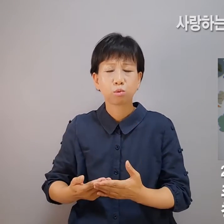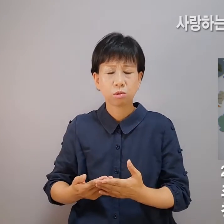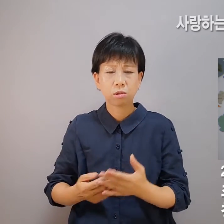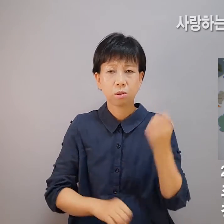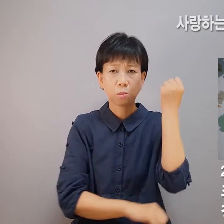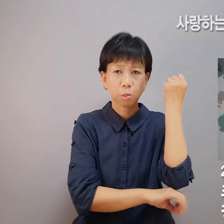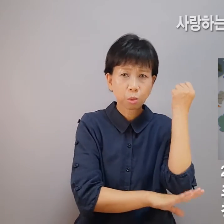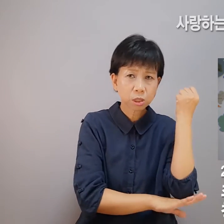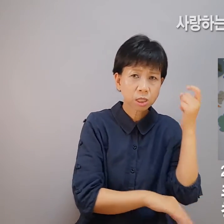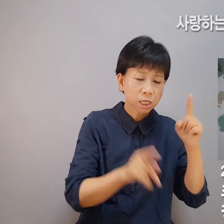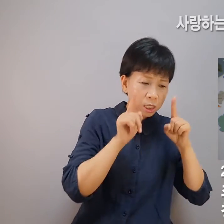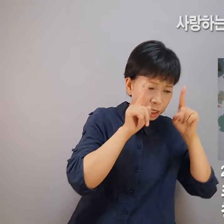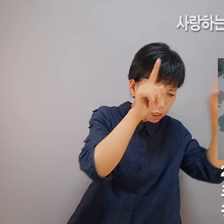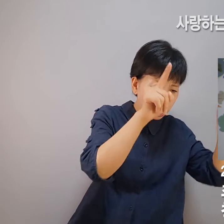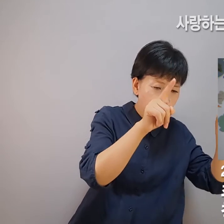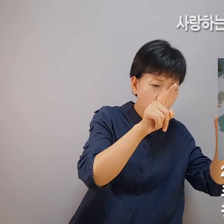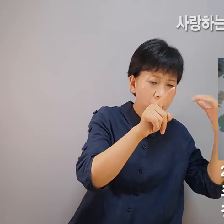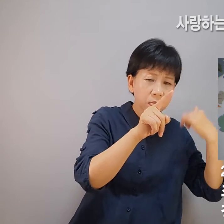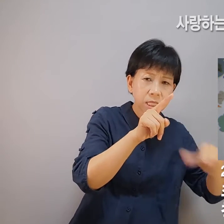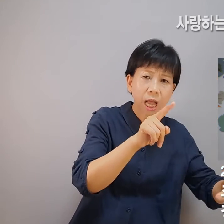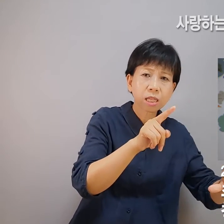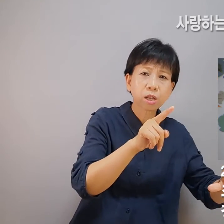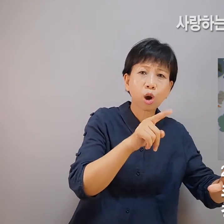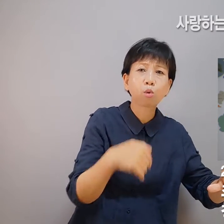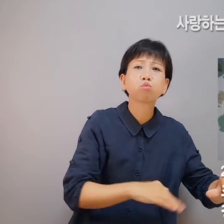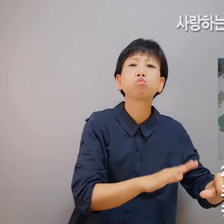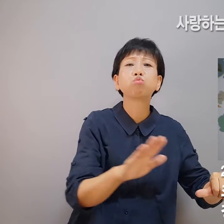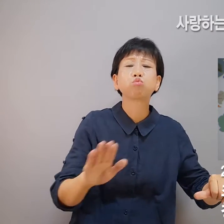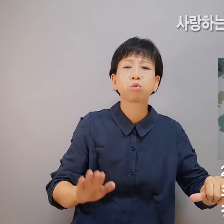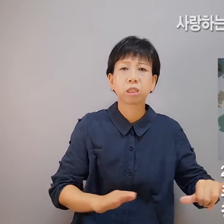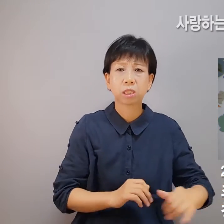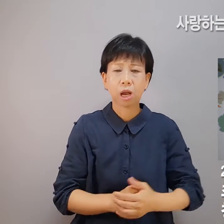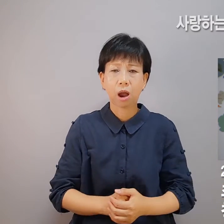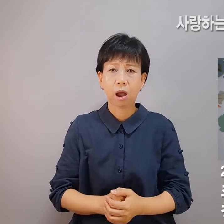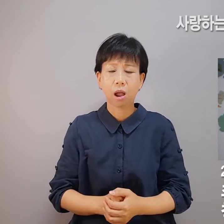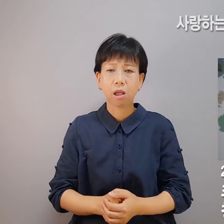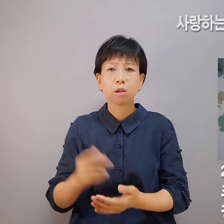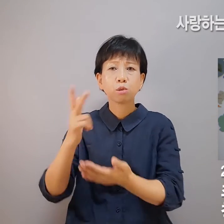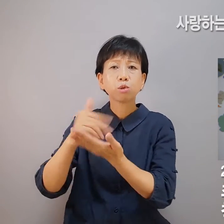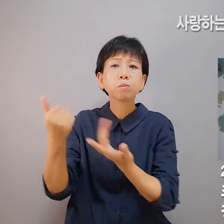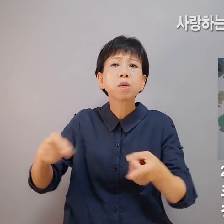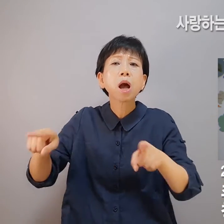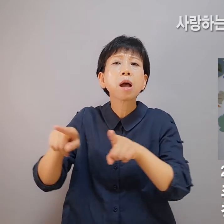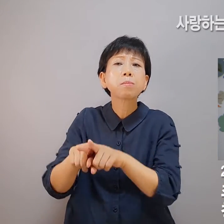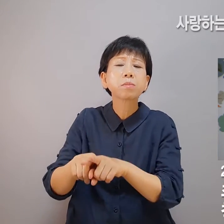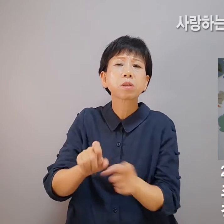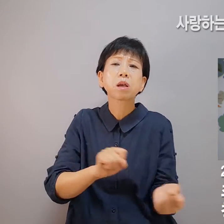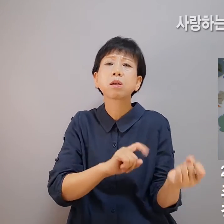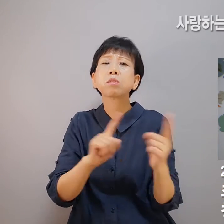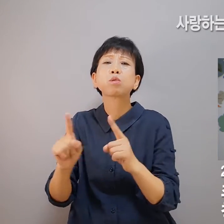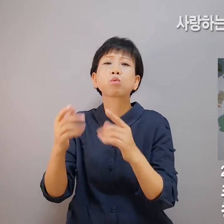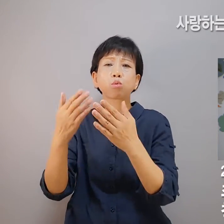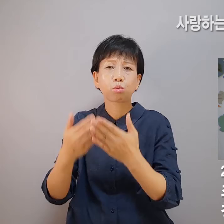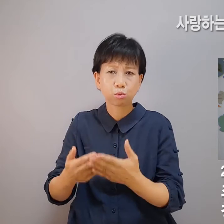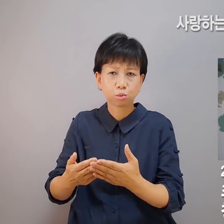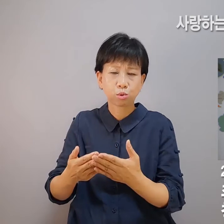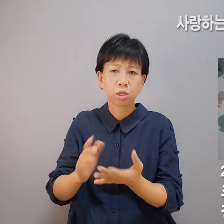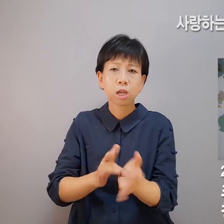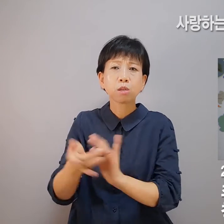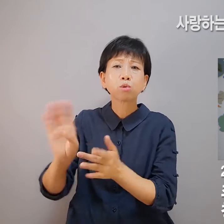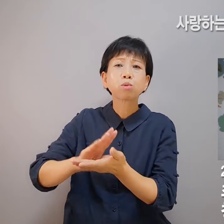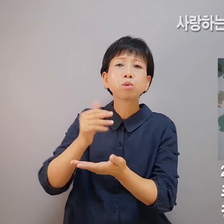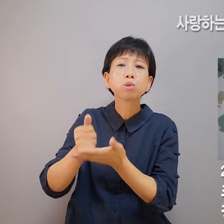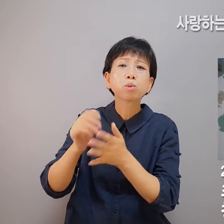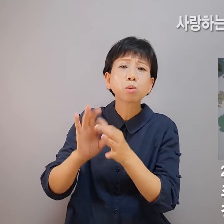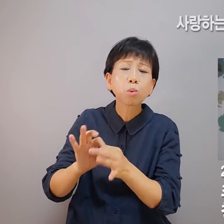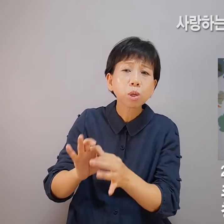자녀이었다라는 말씀이 쭉 나오다가 지금 여기 6절이 나오는 거예요. 함께 일으키사 하나님께서 그 아들 예수 그리스도로 말미암아 우리를